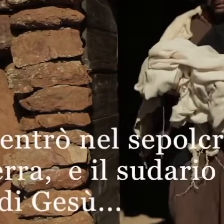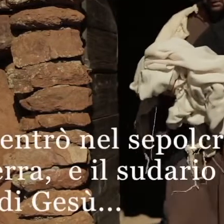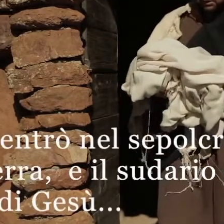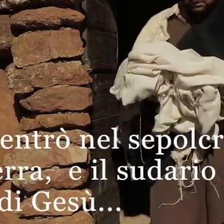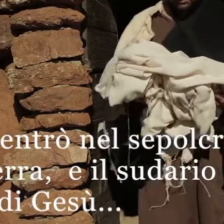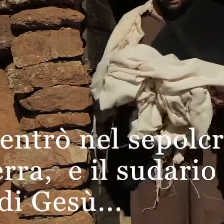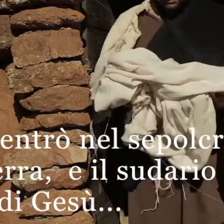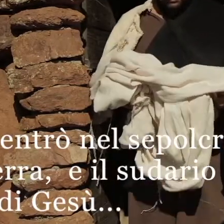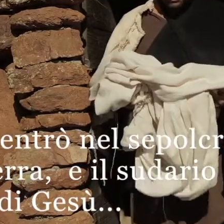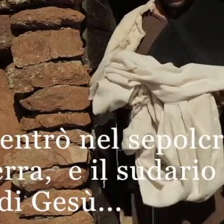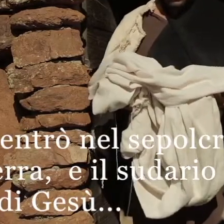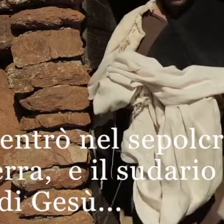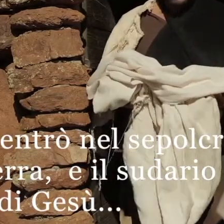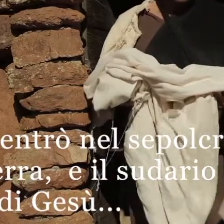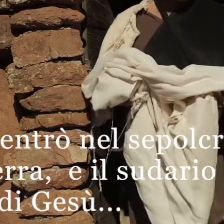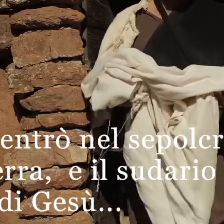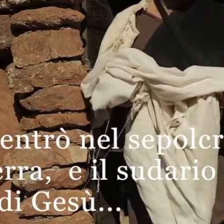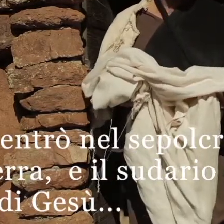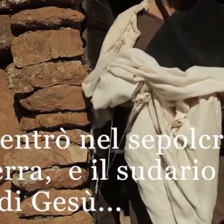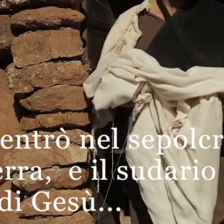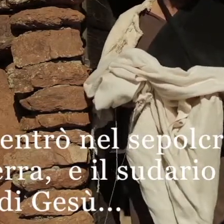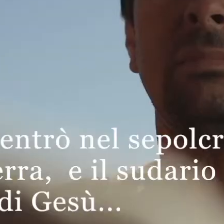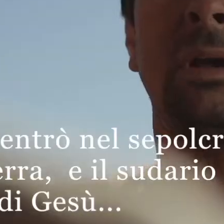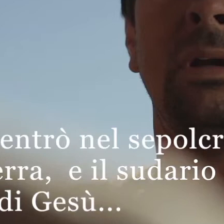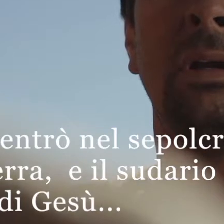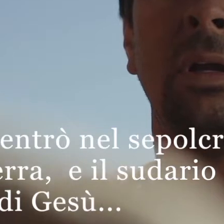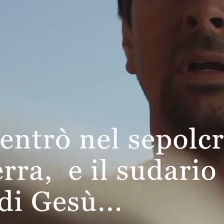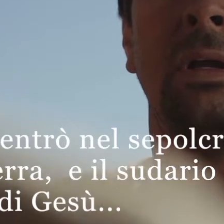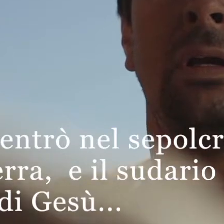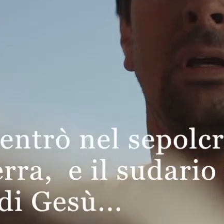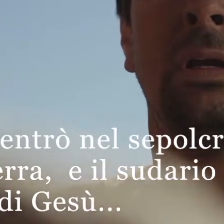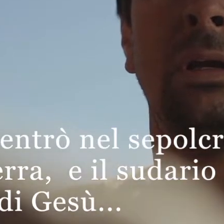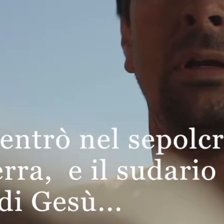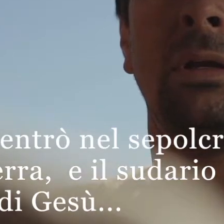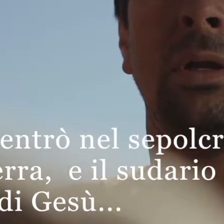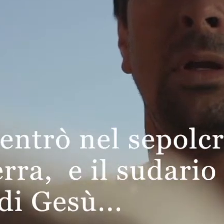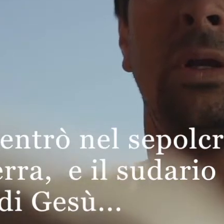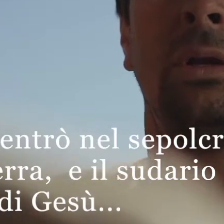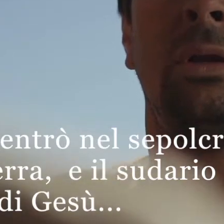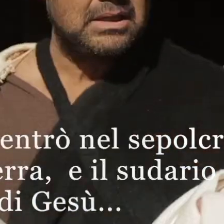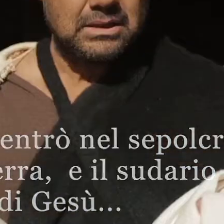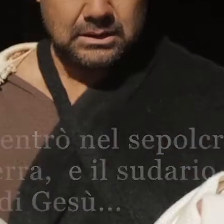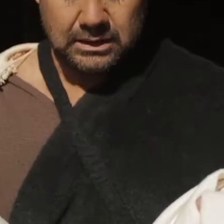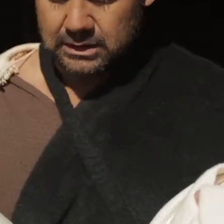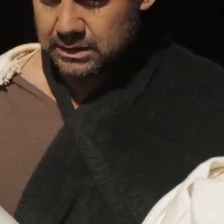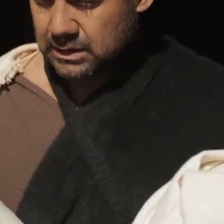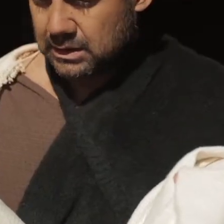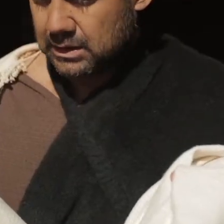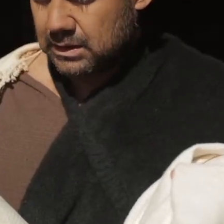Ed entrò nel sepolcro e vide le fasce per terra e il sudario che era stato sul capo di Gesù.